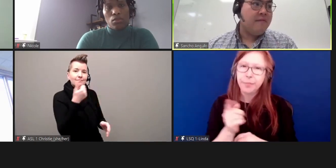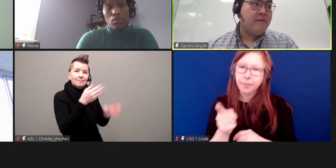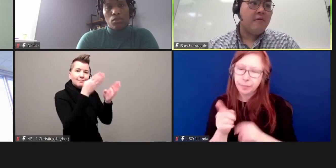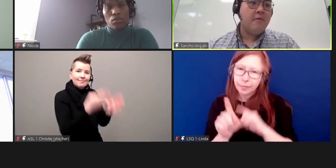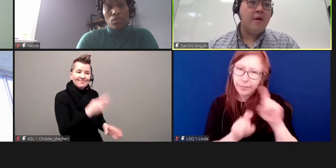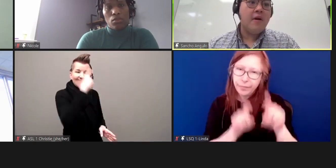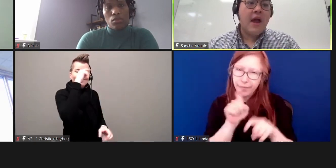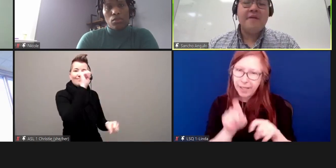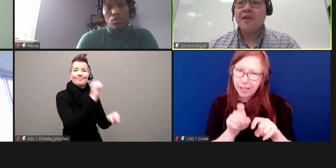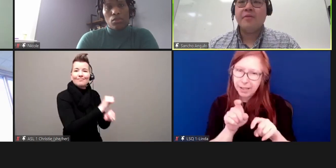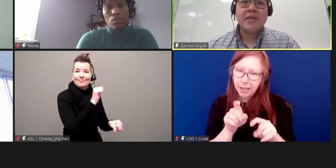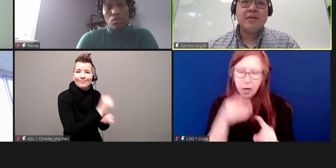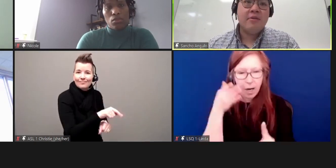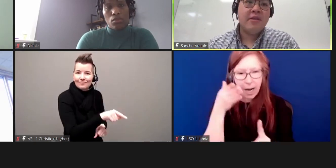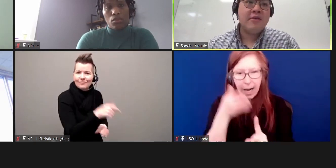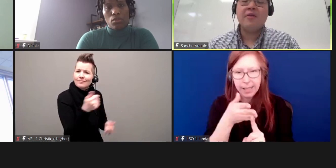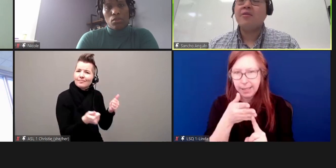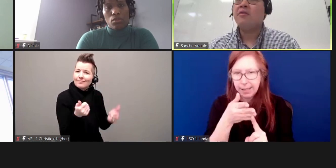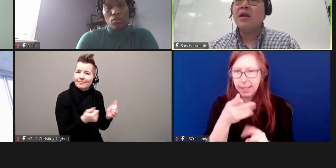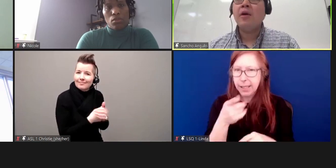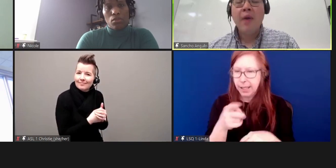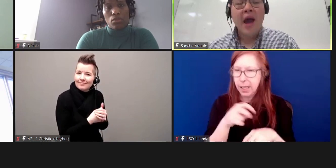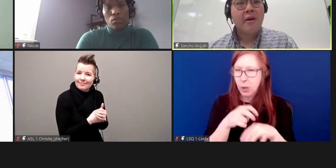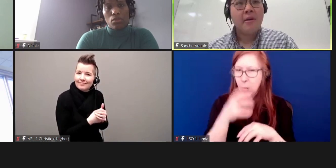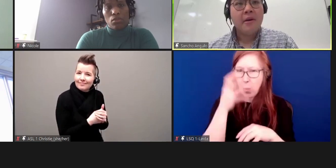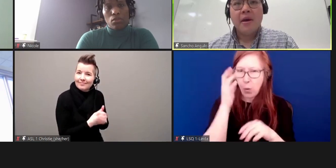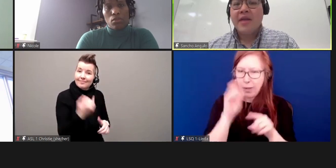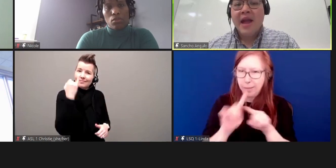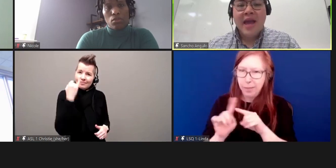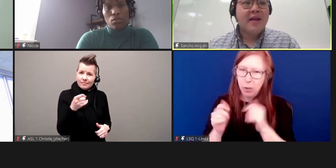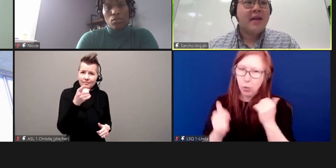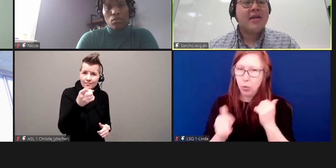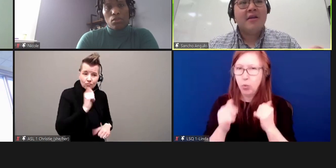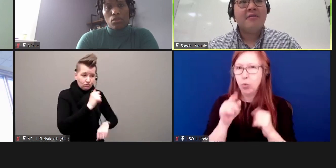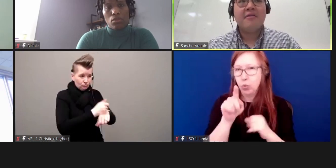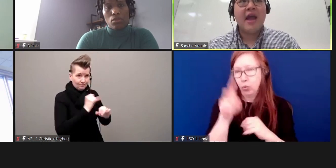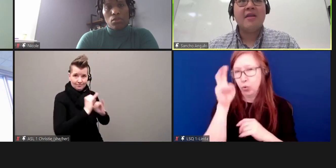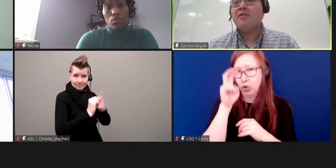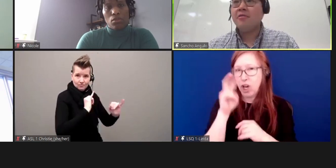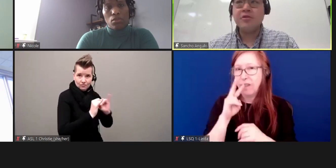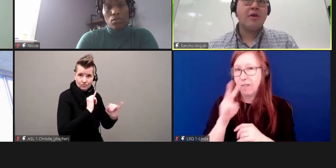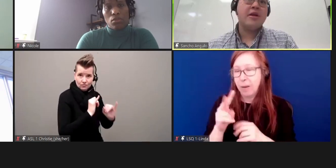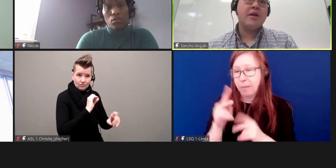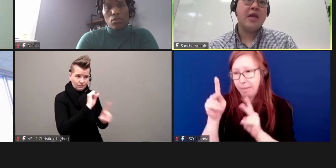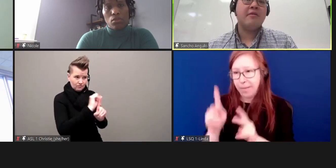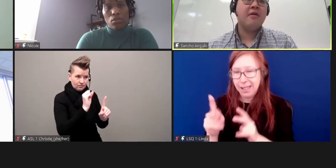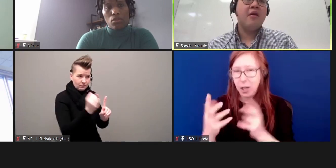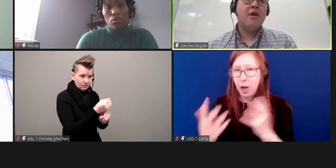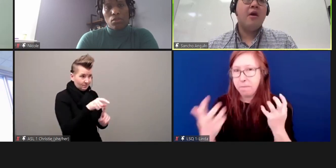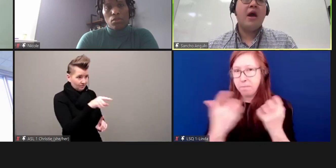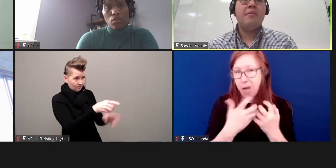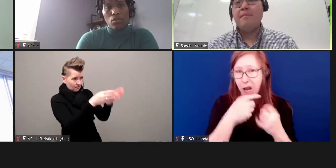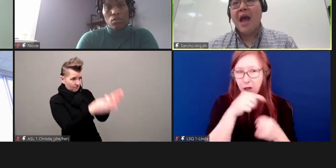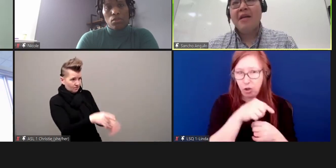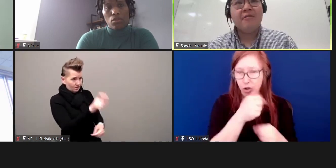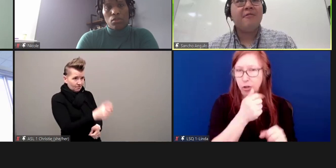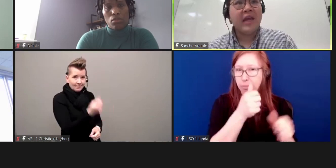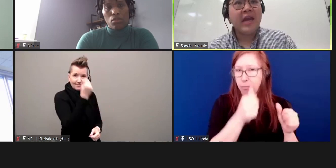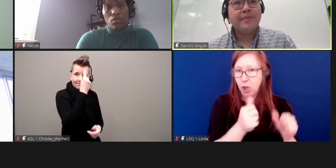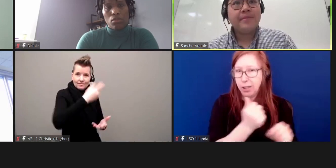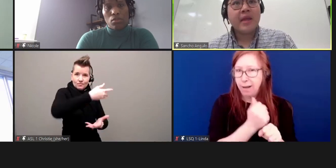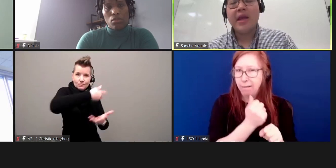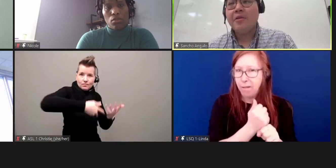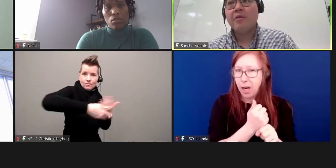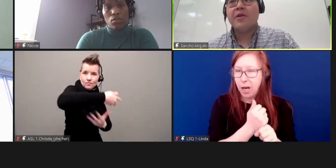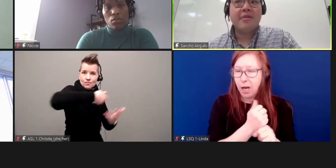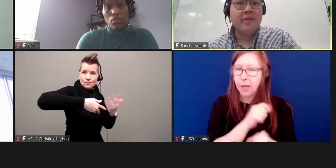les neurotypiques ou cherchez-vous vraiment la personne qui peut faire le travail nécessaire? Est-ce que vos questions exigent